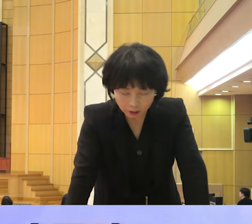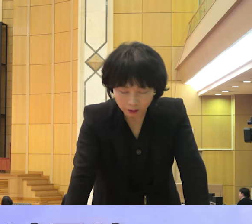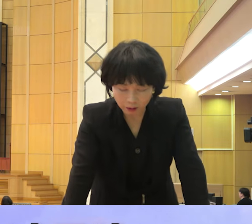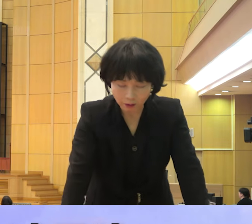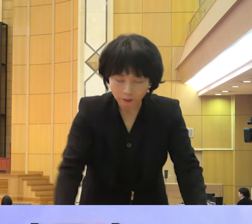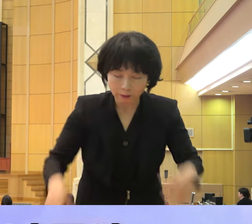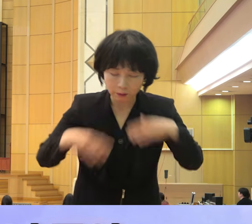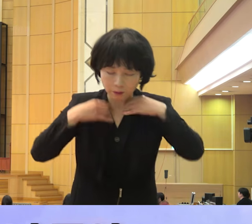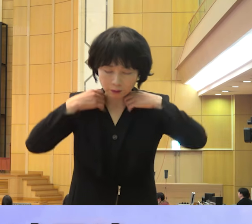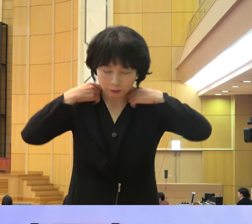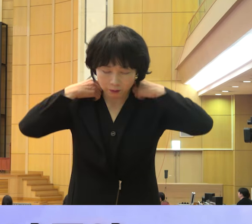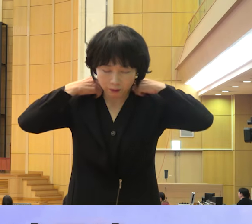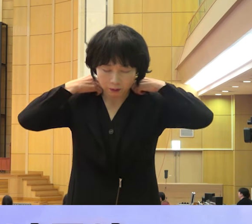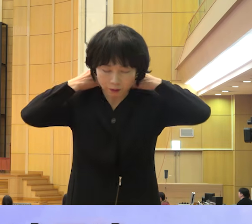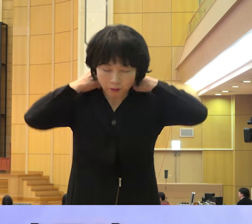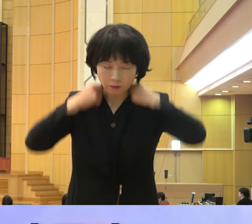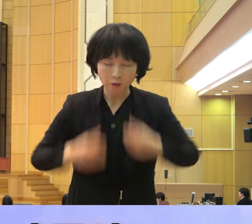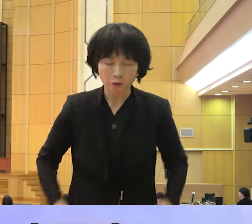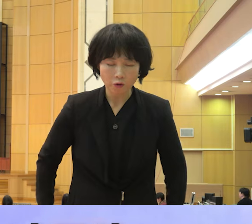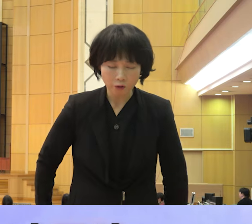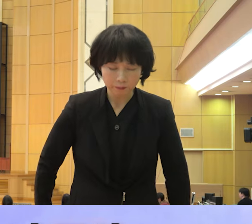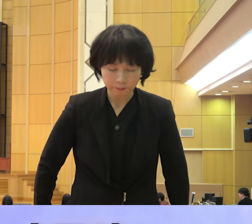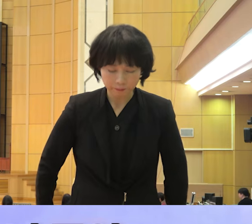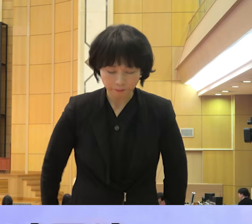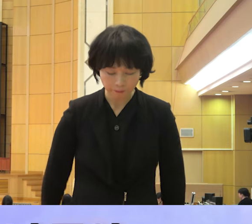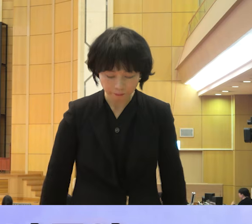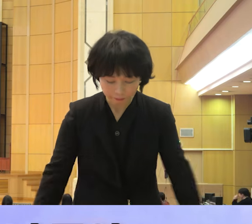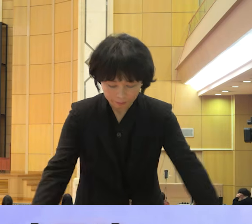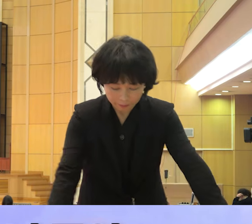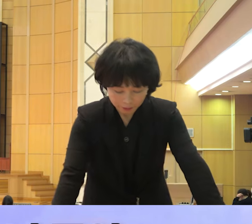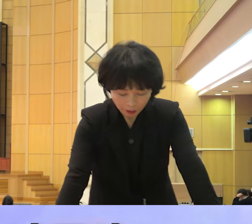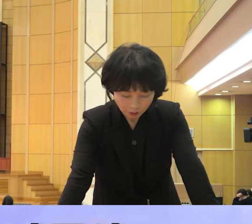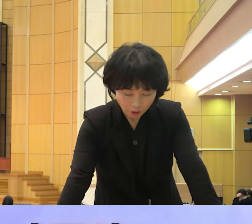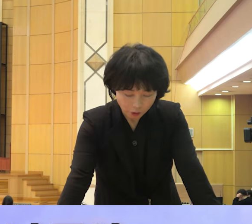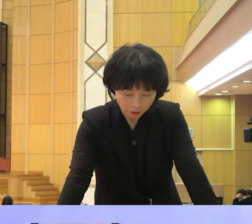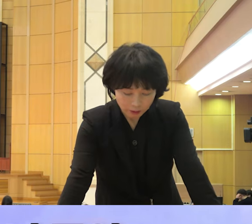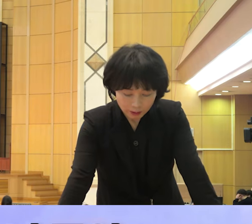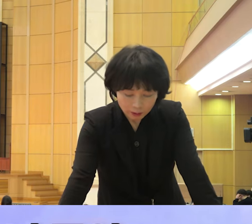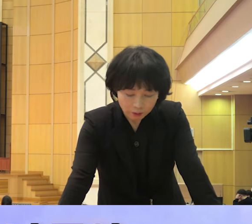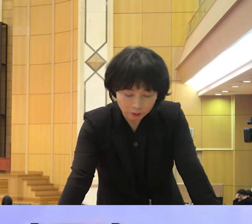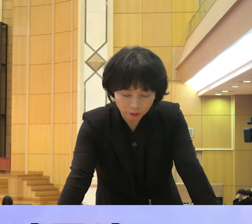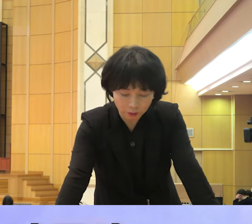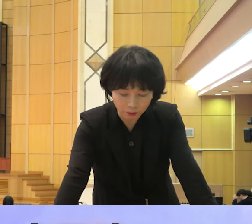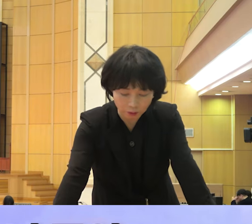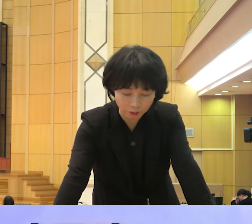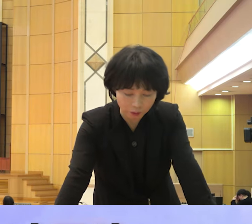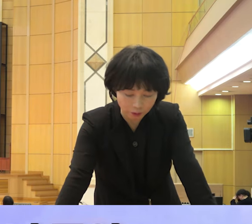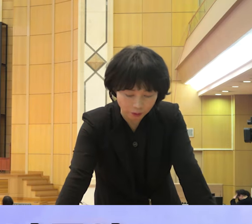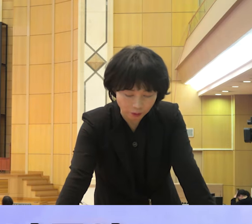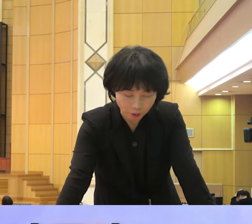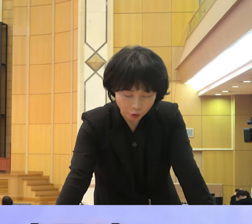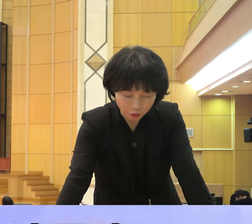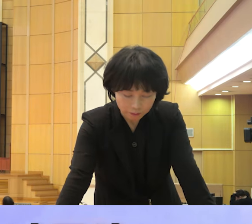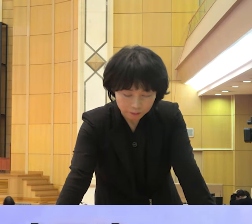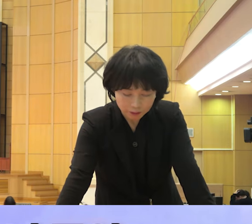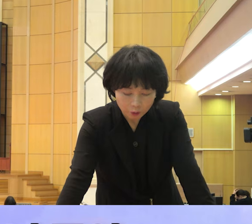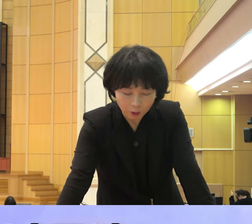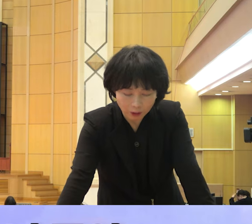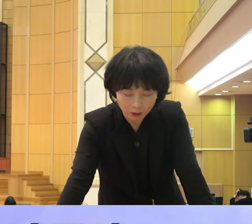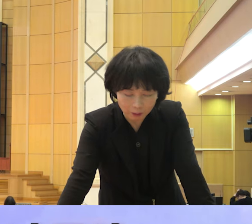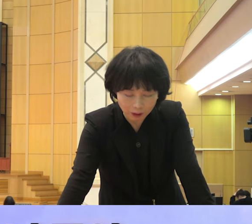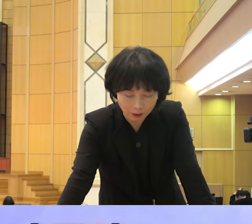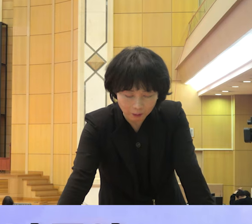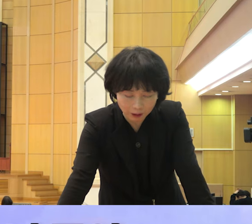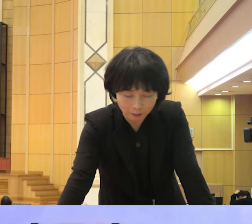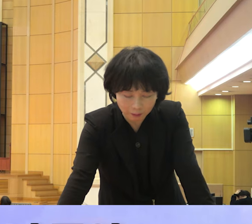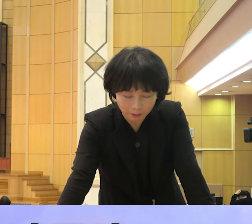드릴 수 있게 하시고, 하나님 말씀과 기도로 우리를 거룩해진다고 했사오니 말씀이 생명의 말씀이요 축복의 말씀이니 이 말씀을